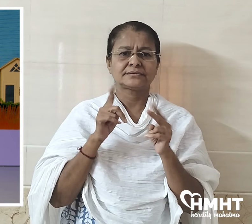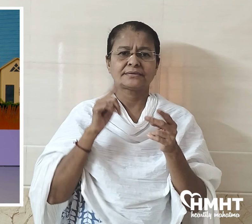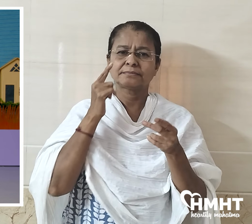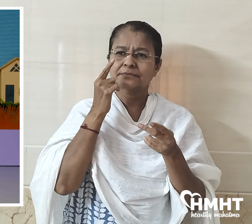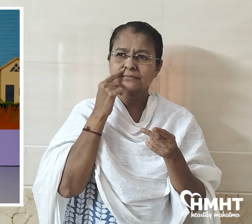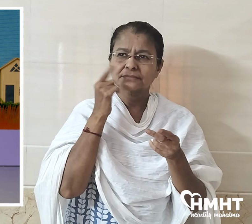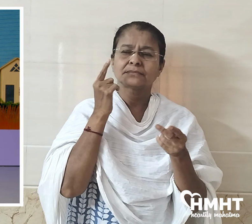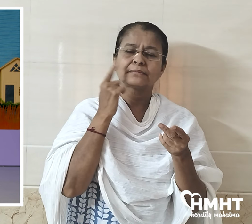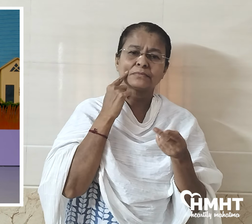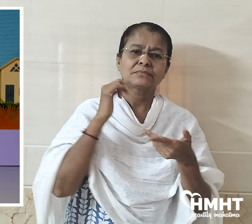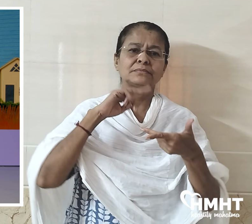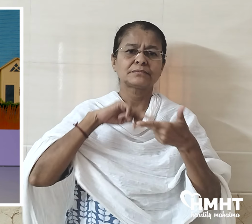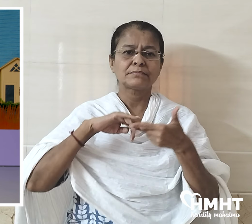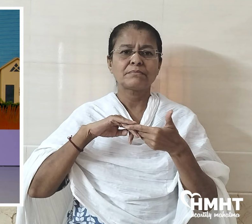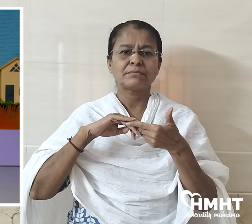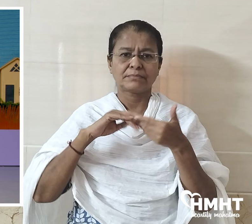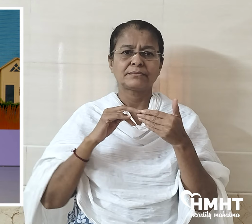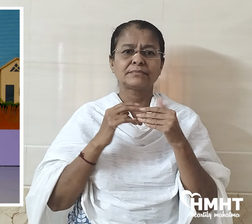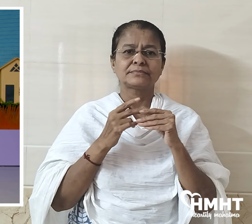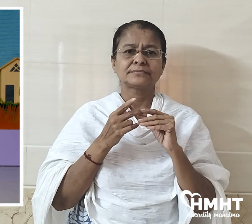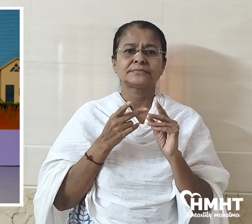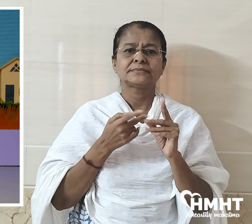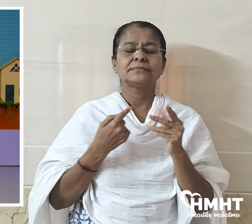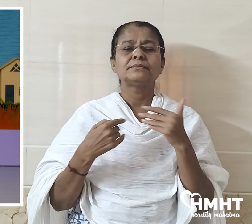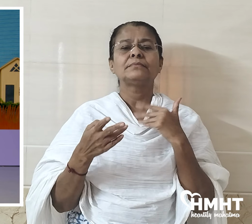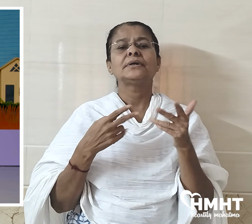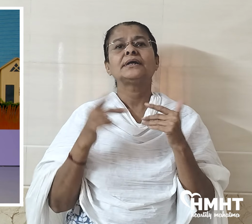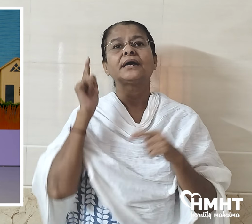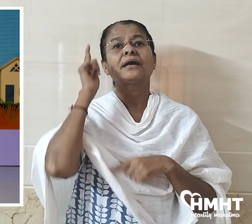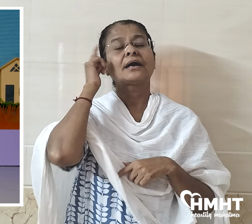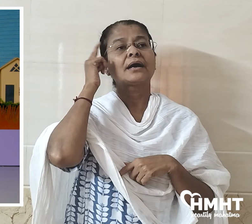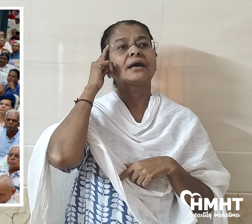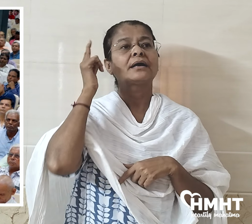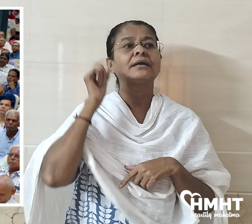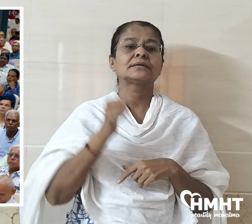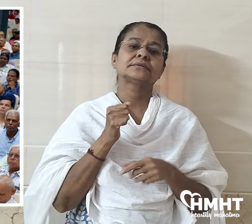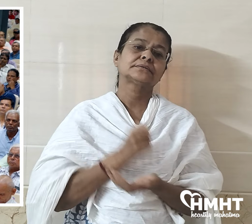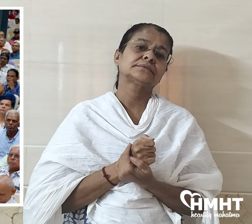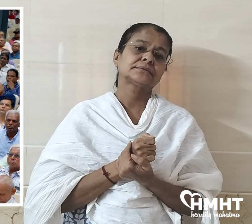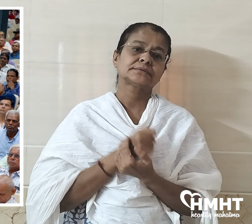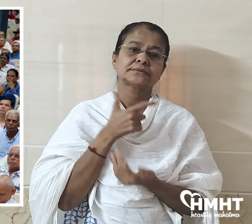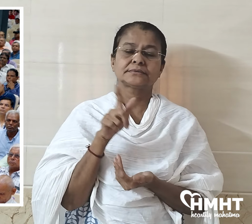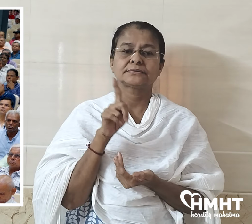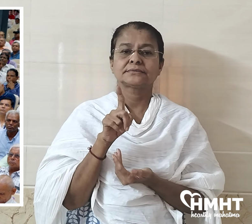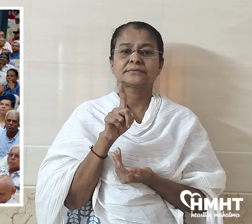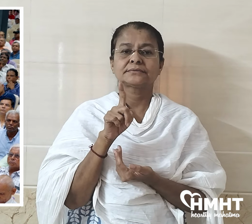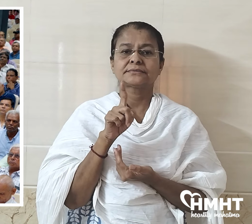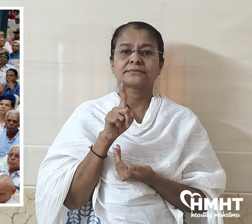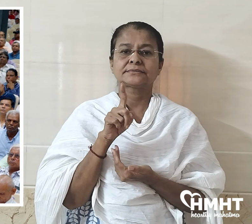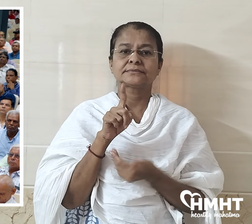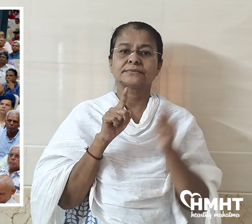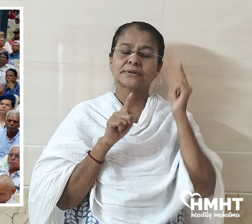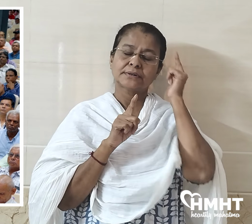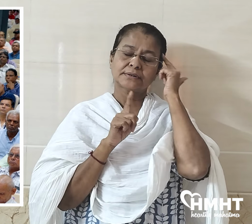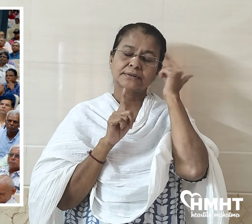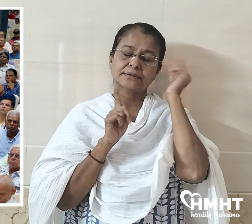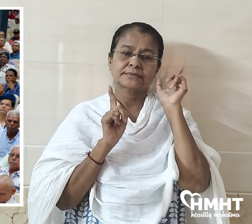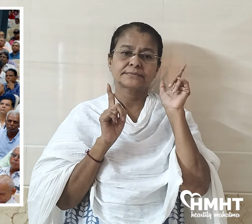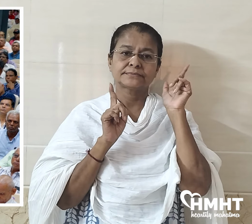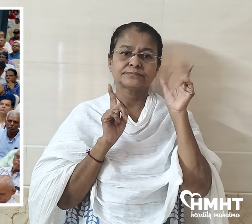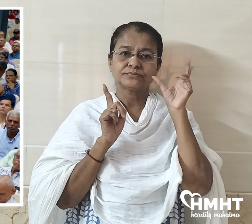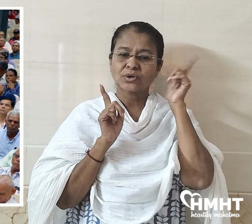વાઈફને ચેતવે અને હસબન્ડે પણ બેદરકાર ના રહેવું જોઈએ કે ભાઈ હું તો તારે સિન્સિયર, હું ગમે તે કરું, મારે તારે સિન્સિયર રહેવાનો એ ખોટો રસ્તો